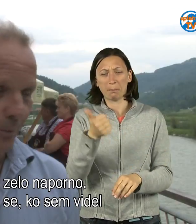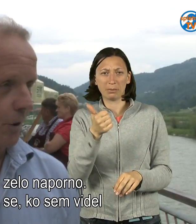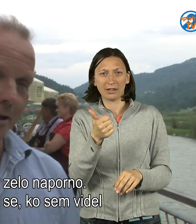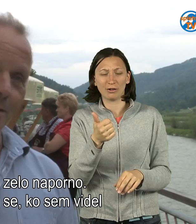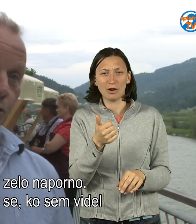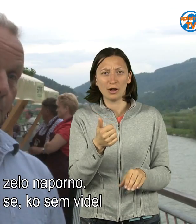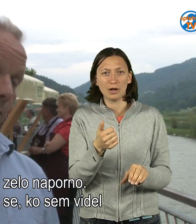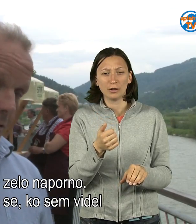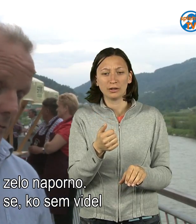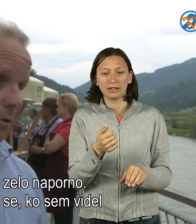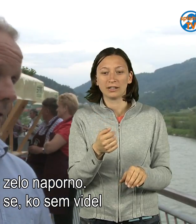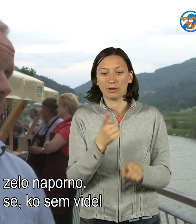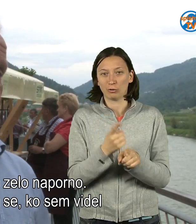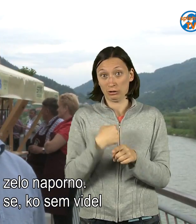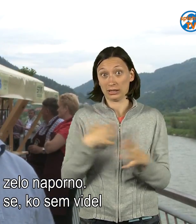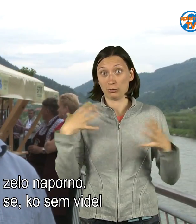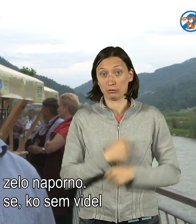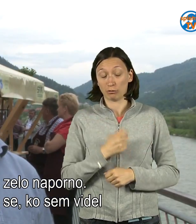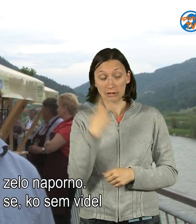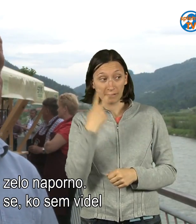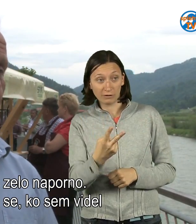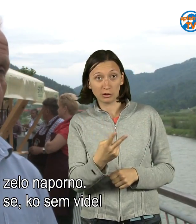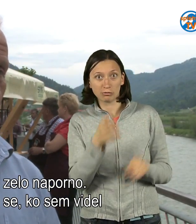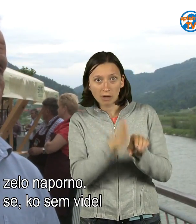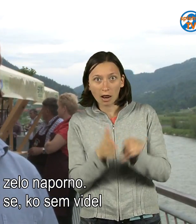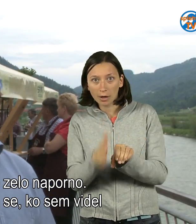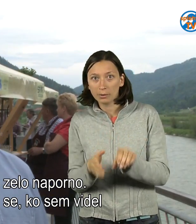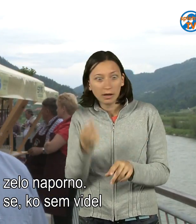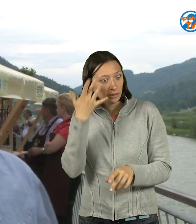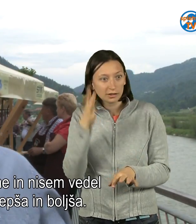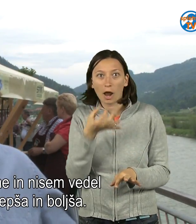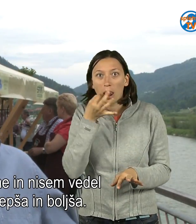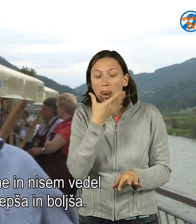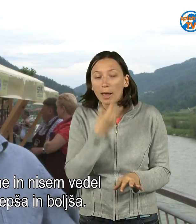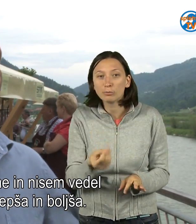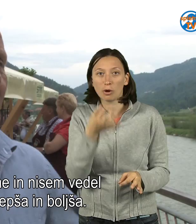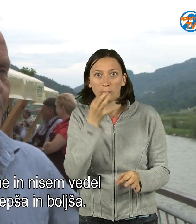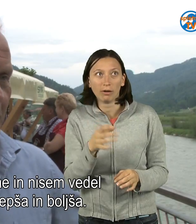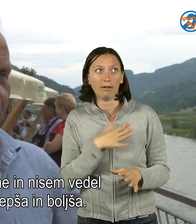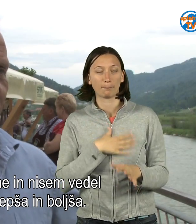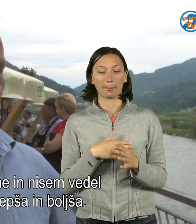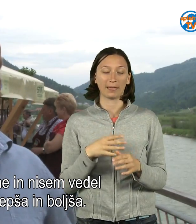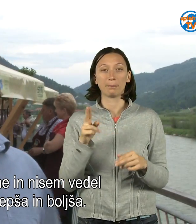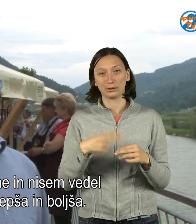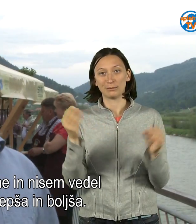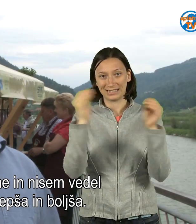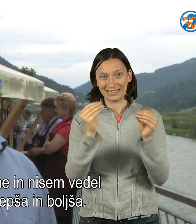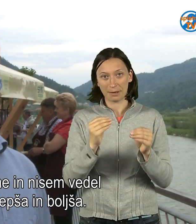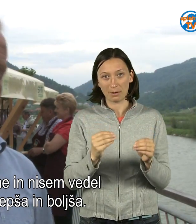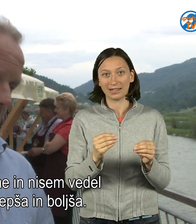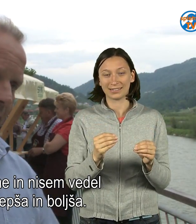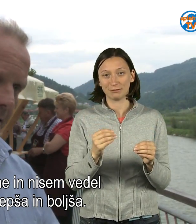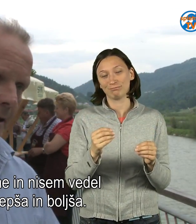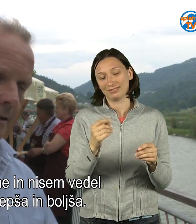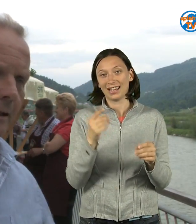je naporno. Recimo tole prvo, tudi jaz sem se ustrašil, ko sem jih videl, one salame, ne vem, kje je lepša ena od druge,